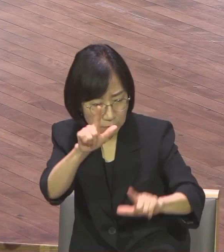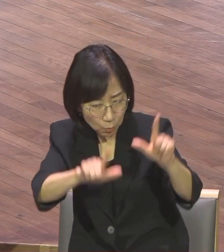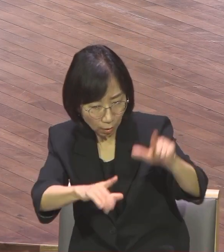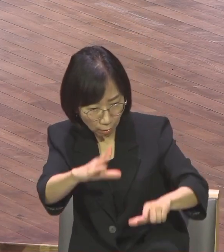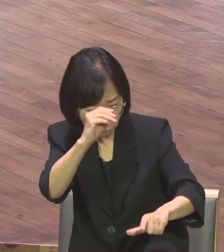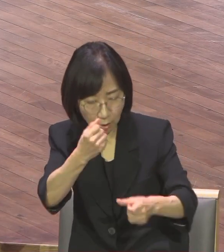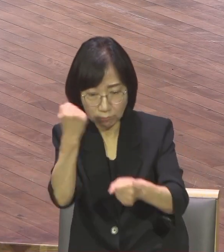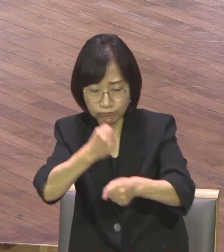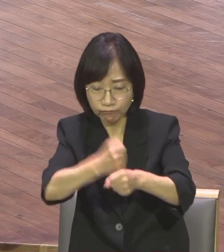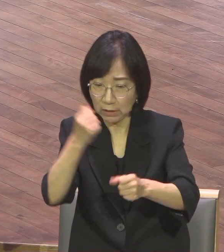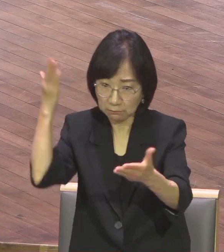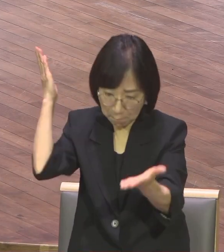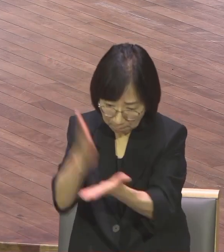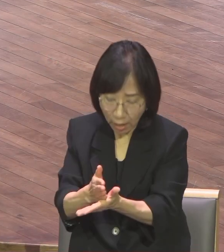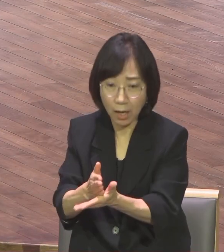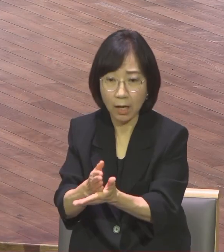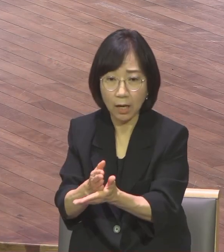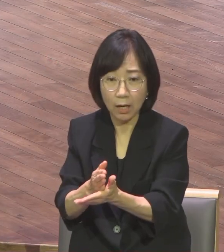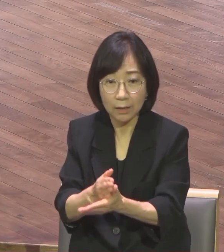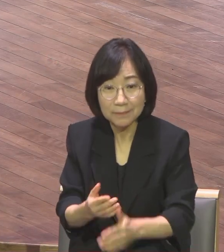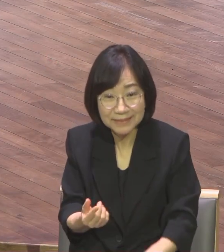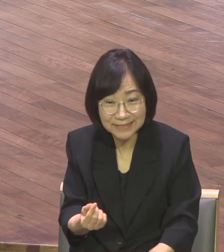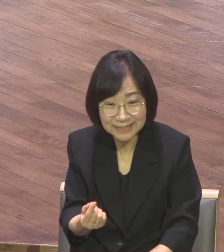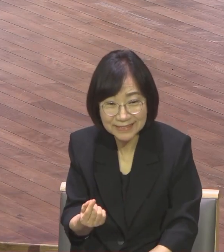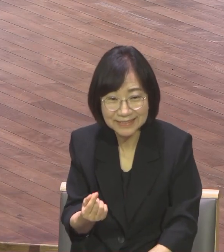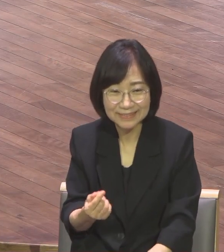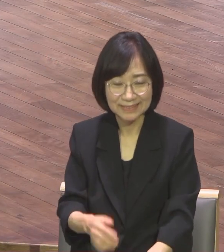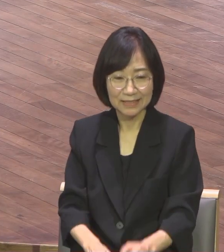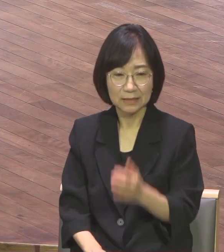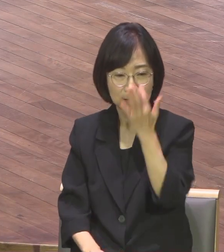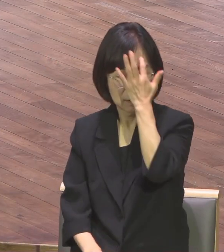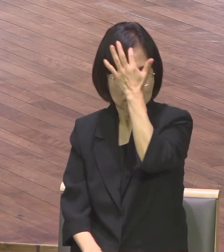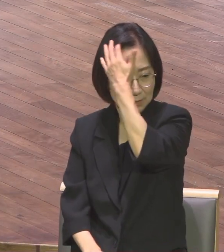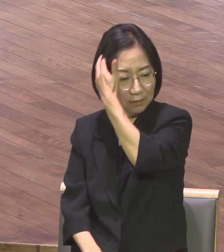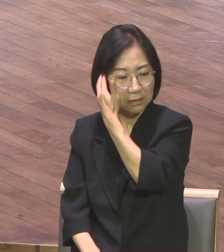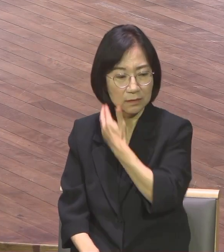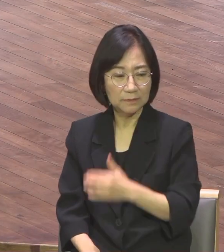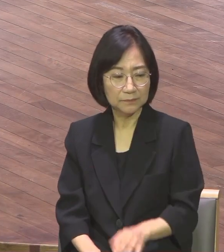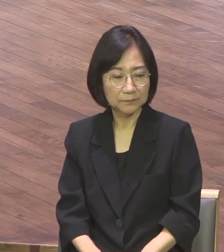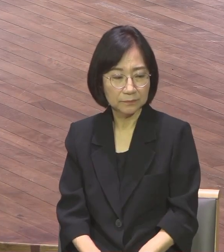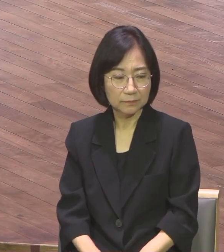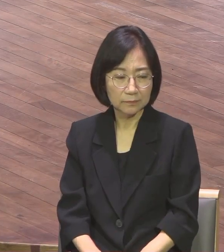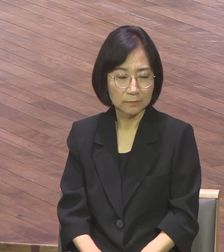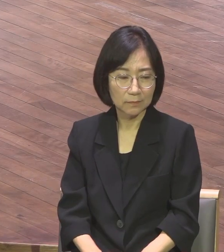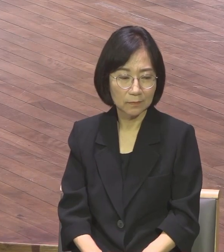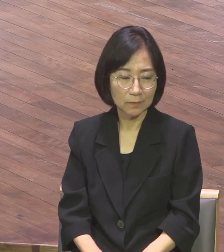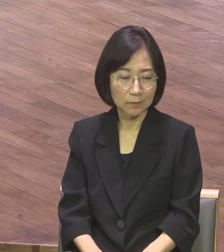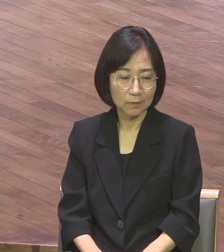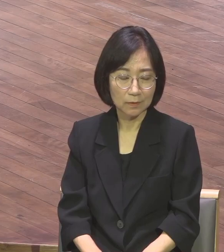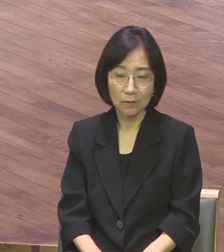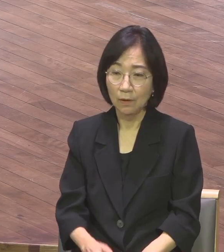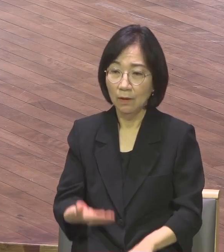개신 교회가 단임 목사의 형상을 교회 안에 세워놓고 예배를 합니까? 망하지요.